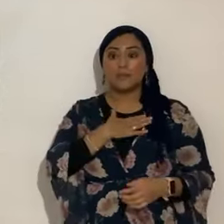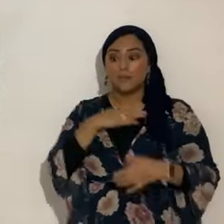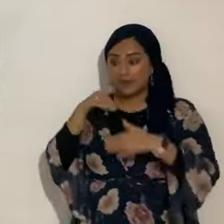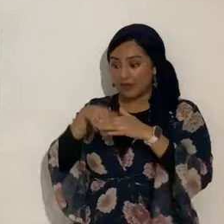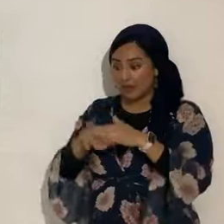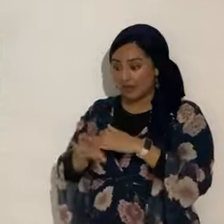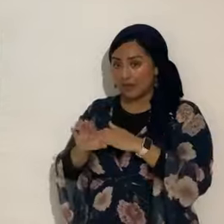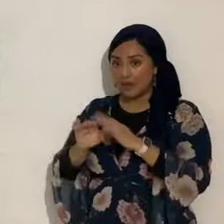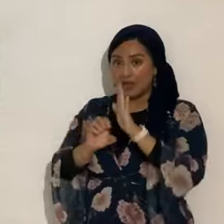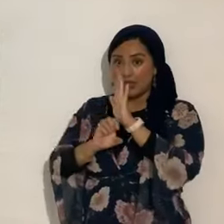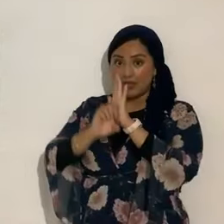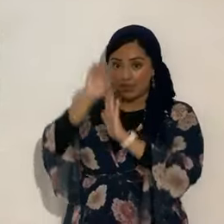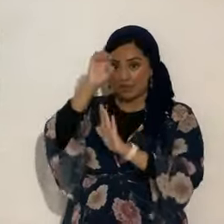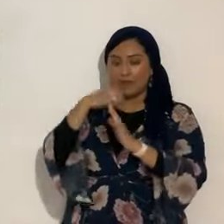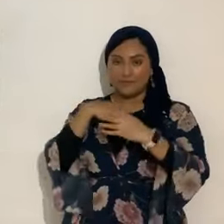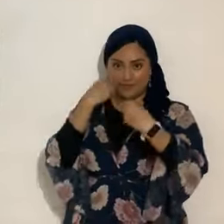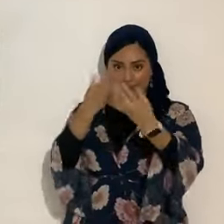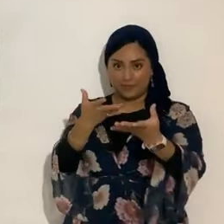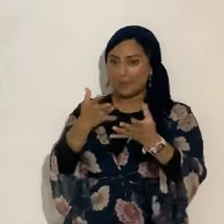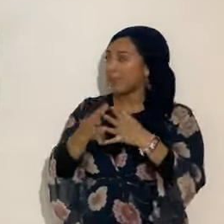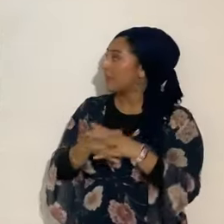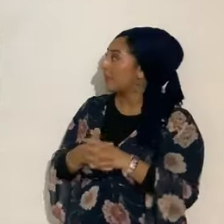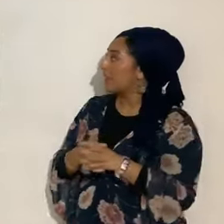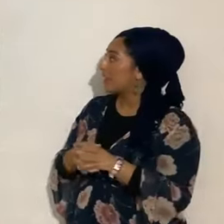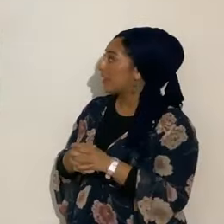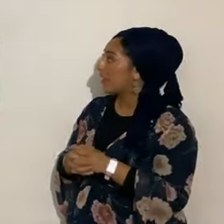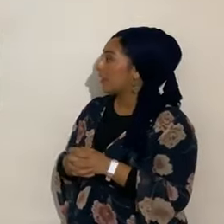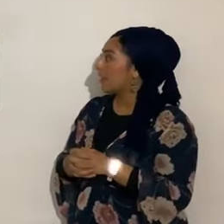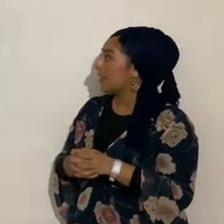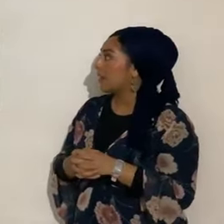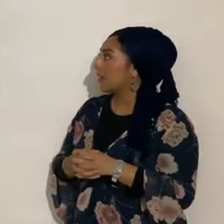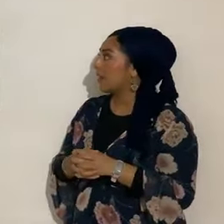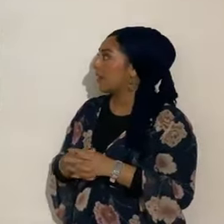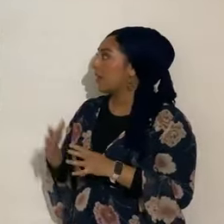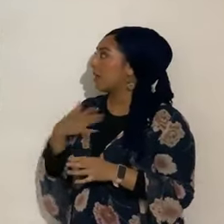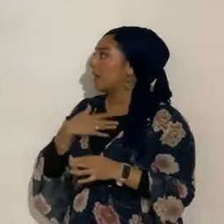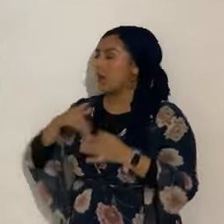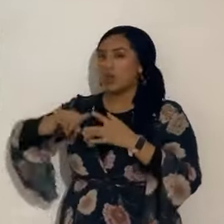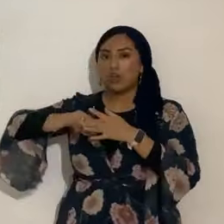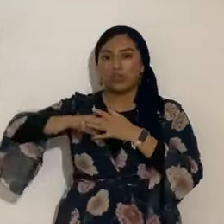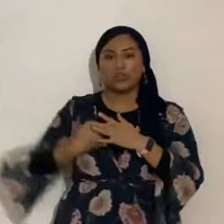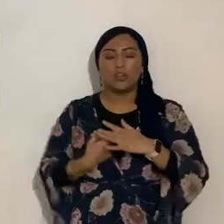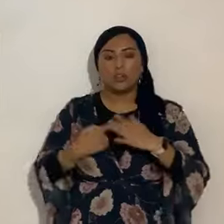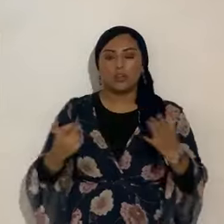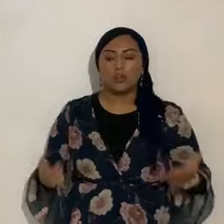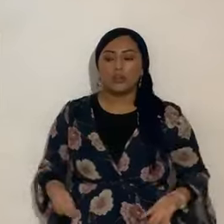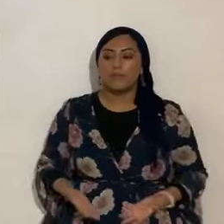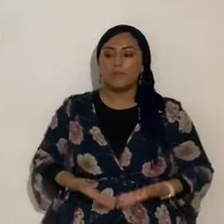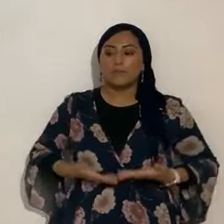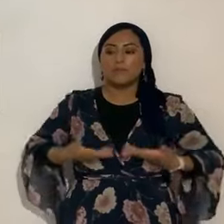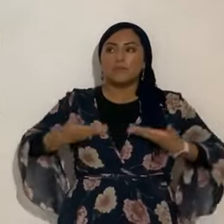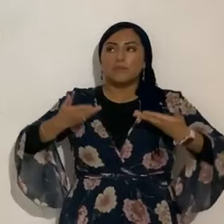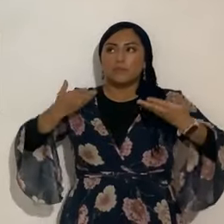a un elevador, yo se los digo así, sinceramente, me subo a un elevador y empiezo a respirar profundo, así.